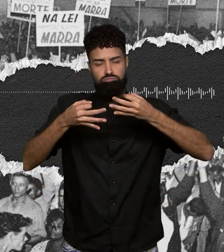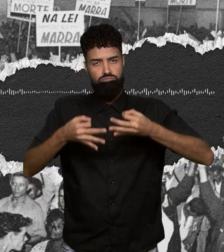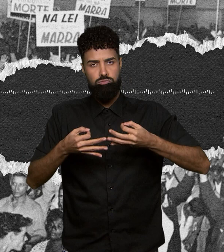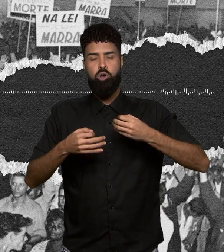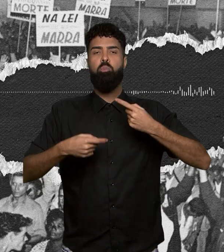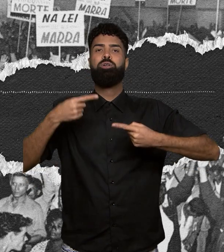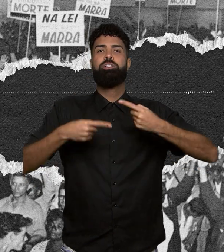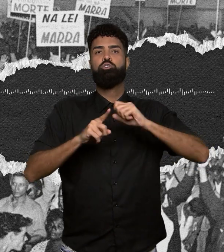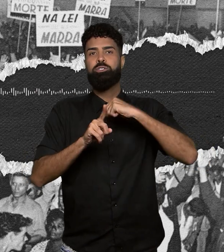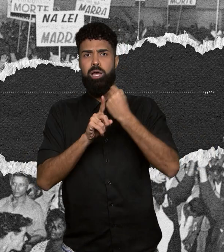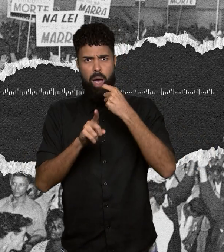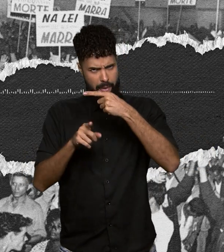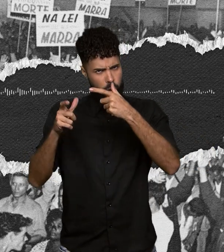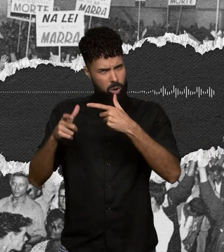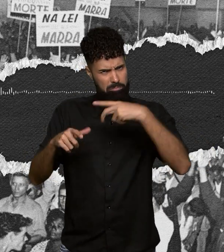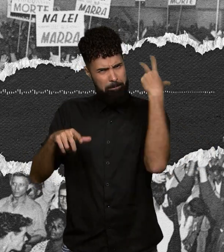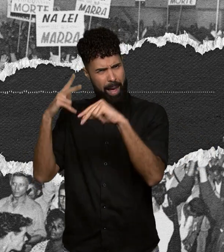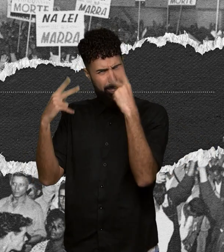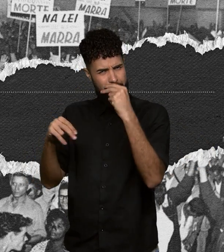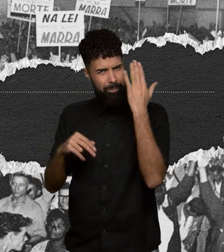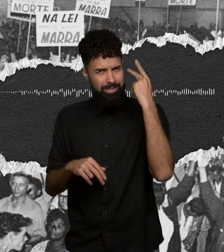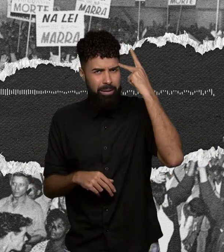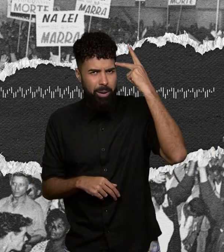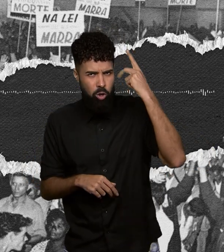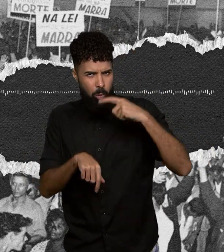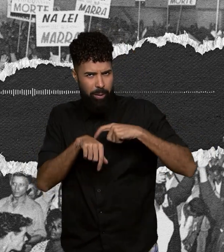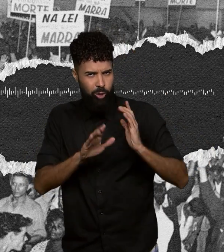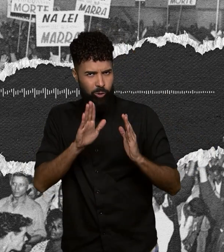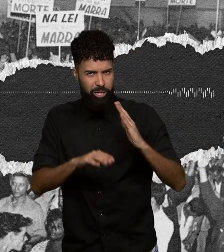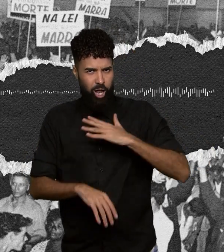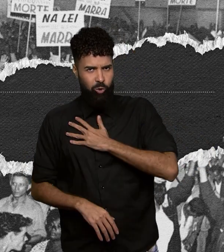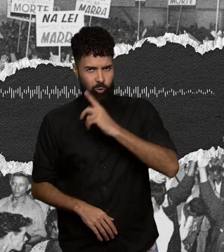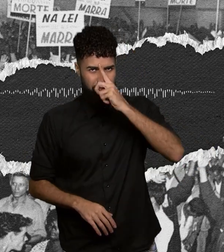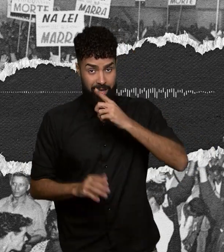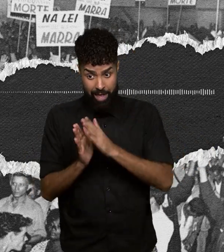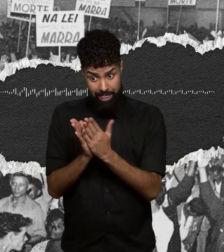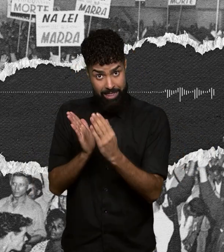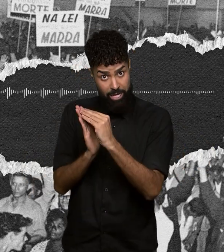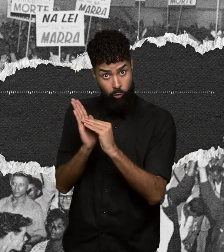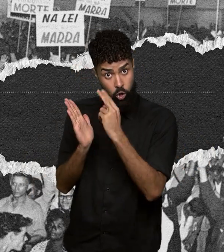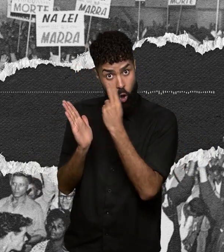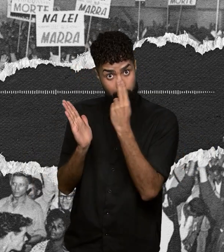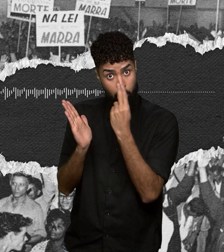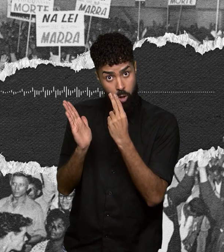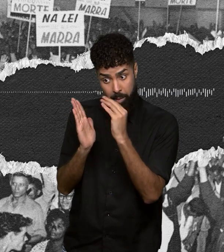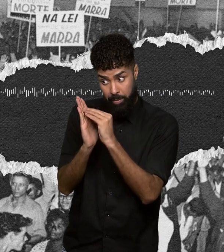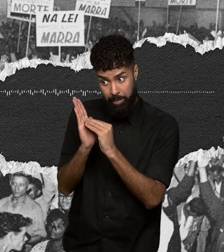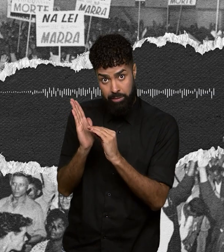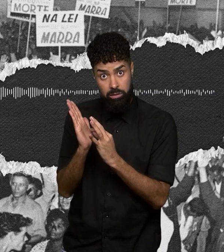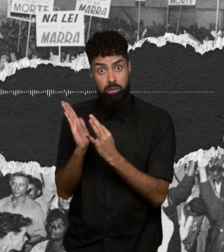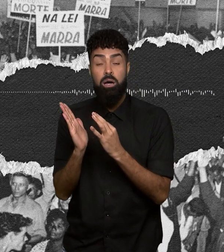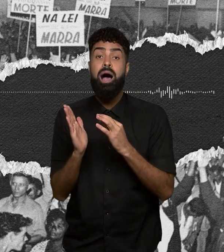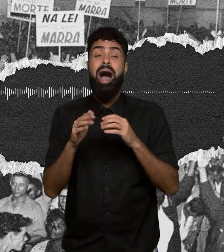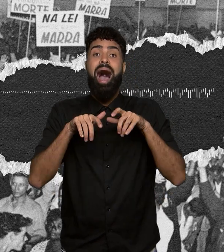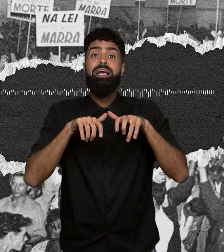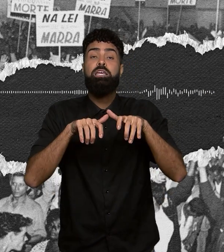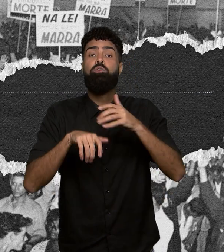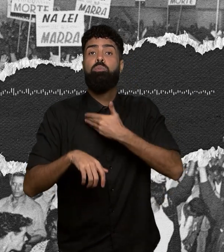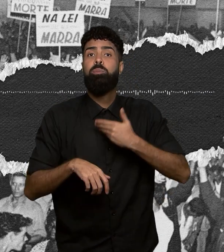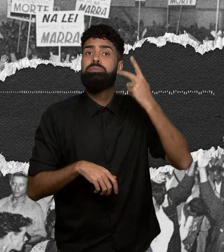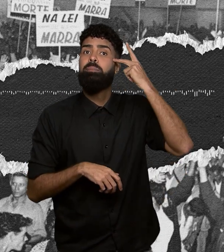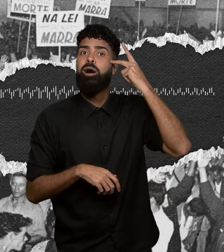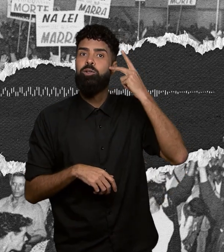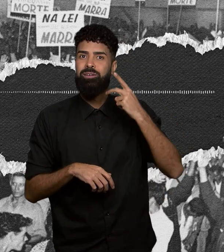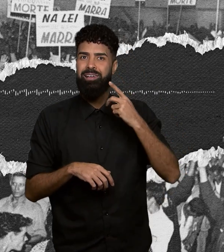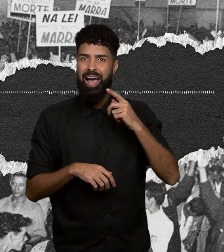ativos aparelhos de tortura durante a ditadura os livros estão no Arquivo Público de São Paulo e só para ter uma ideia entre abril e